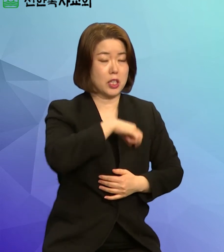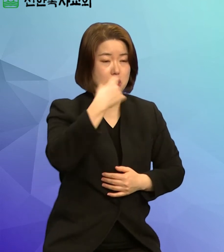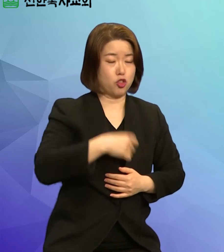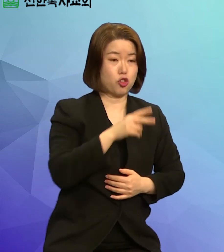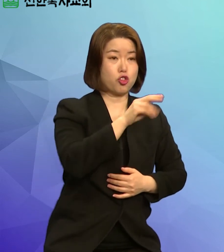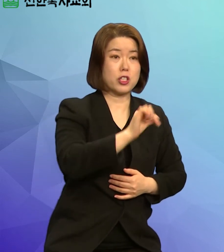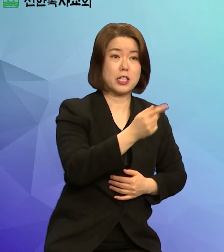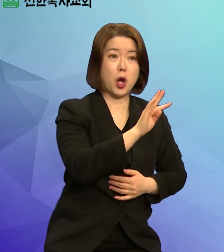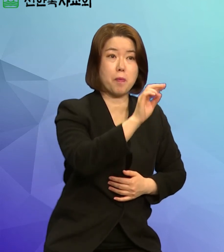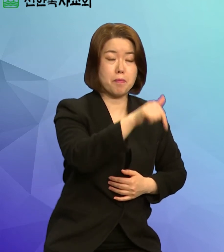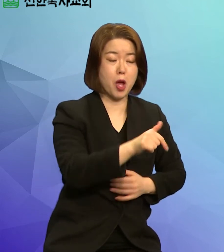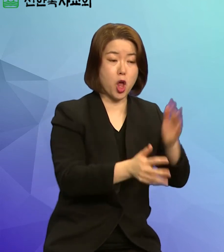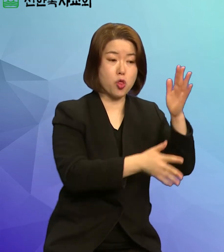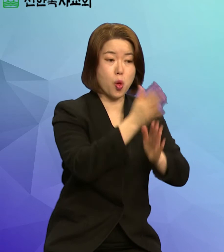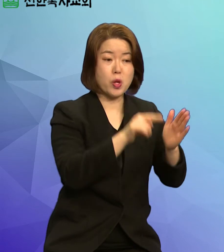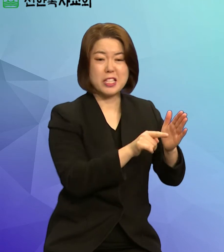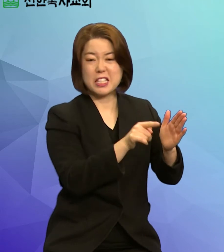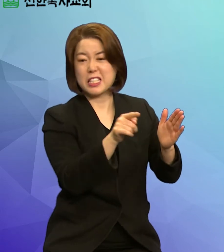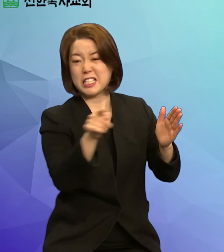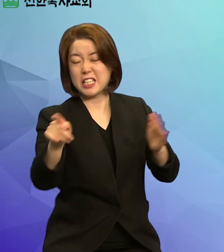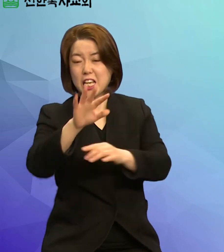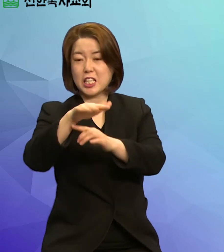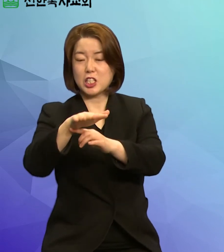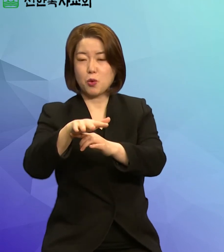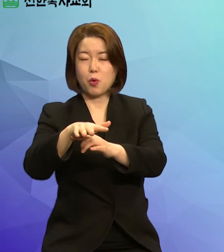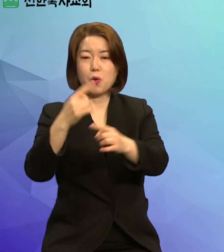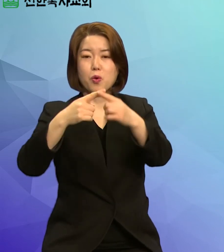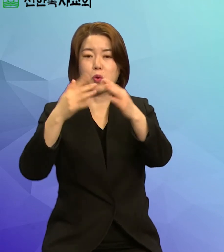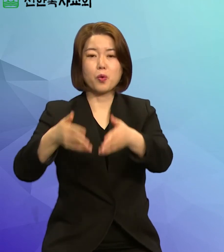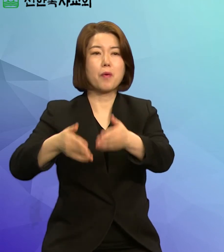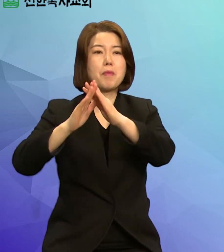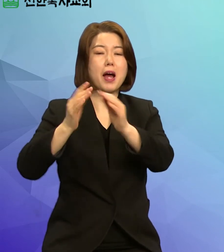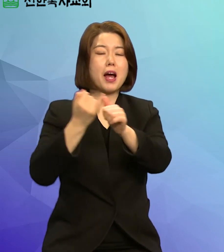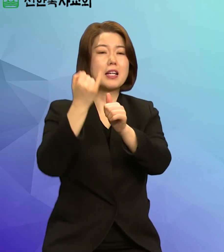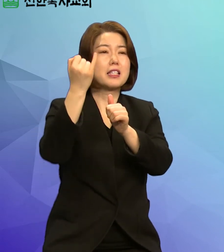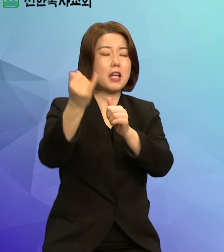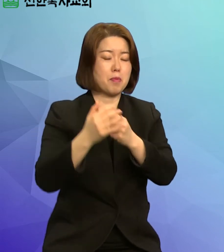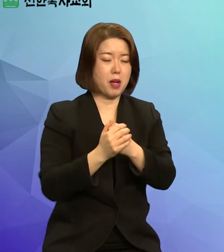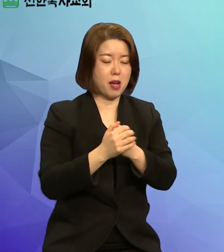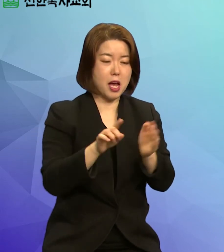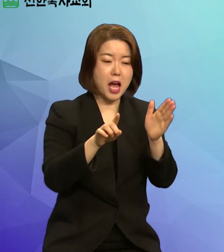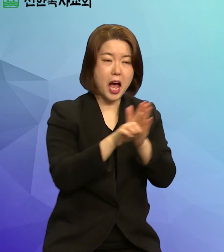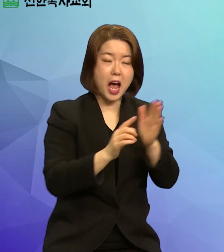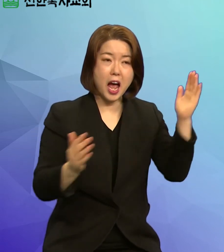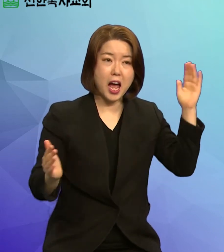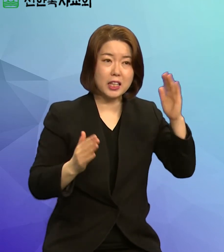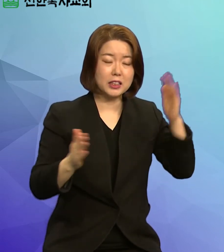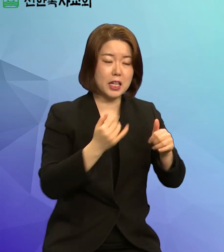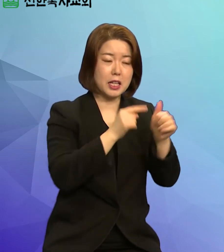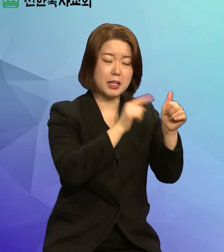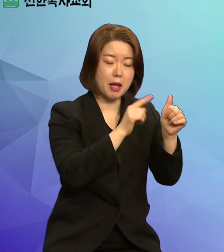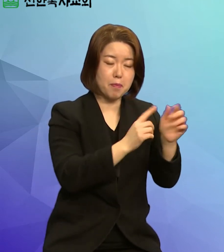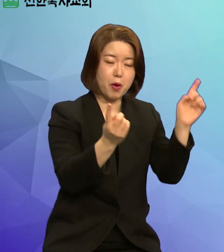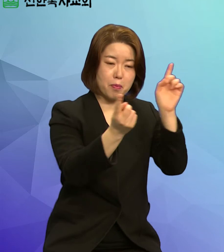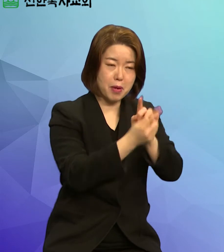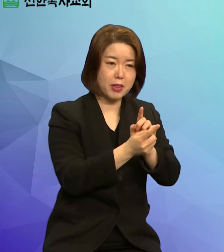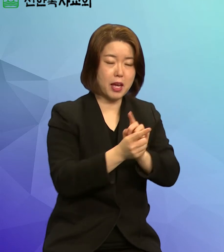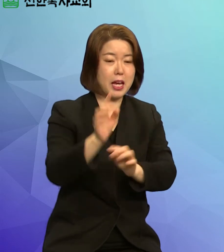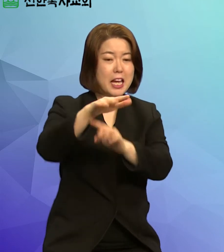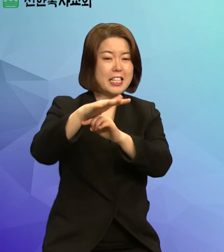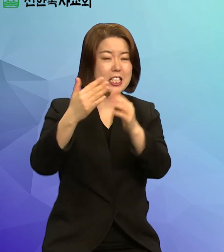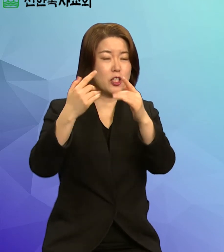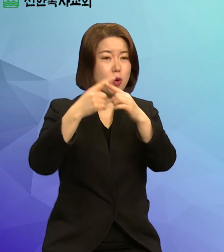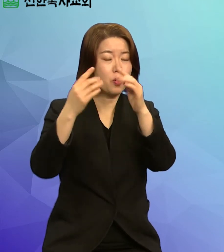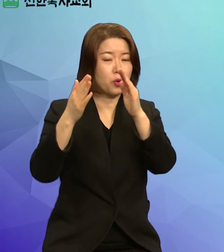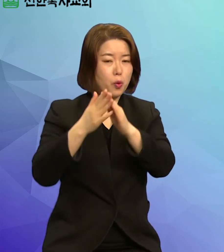도시에서 떨어진 한 시골 개척교회 사모입니다. 신학생 남편 만나서 시골 교회를 섬긴 지